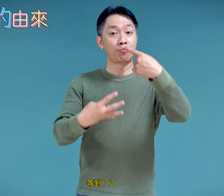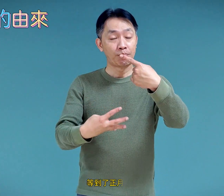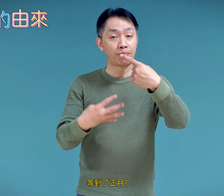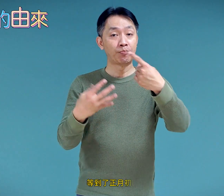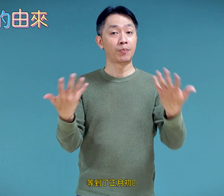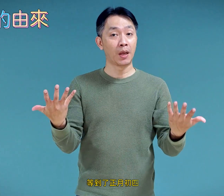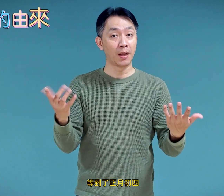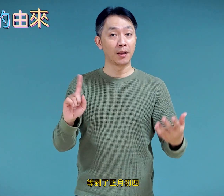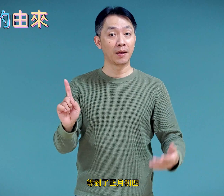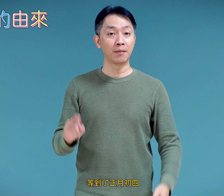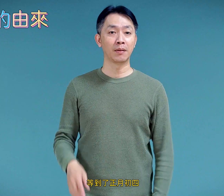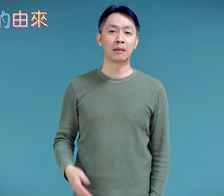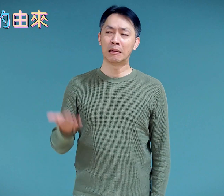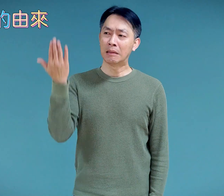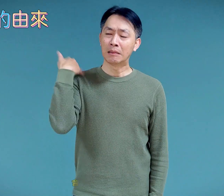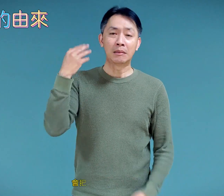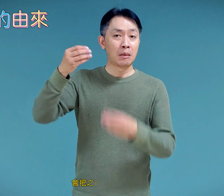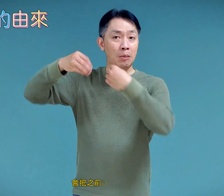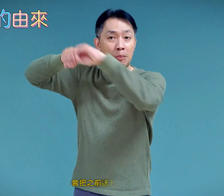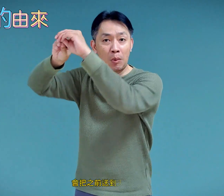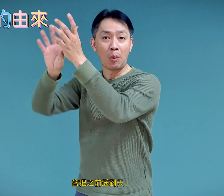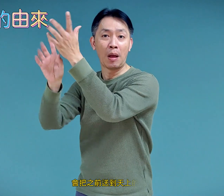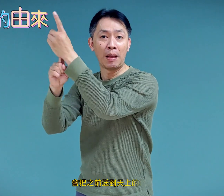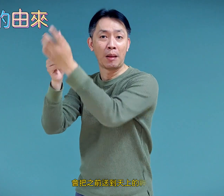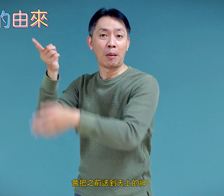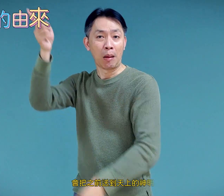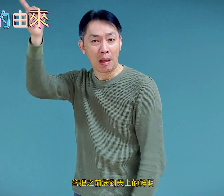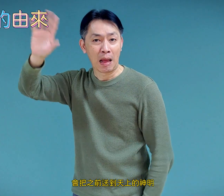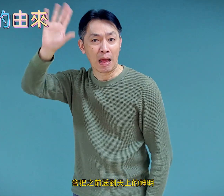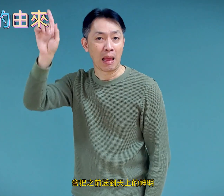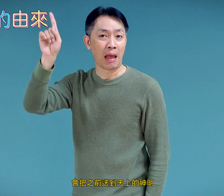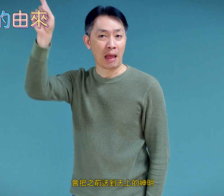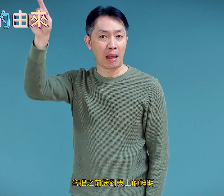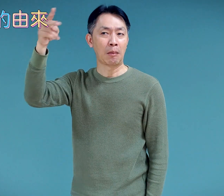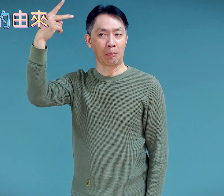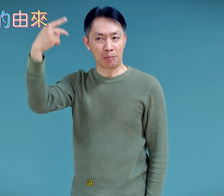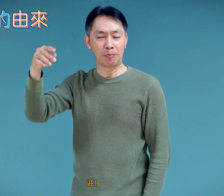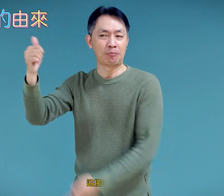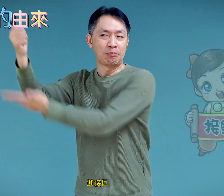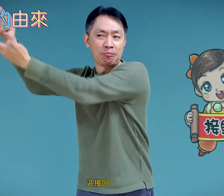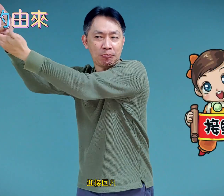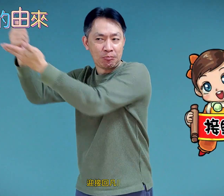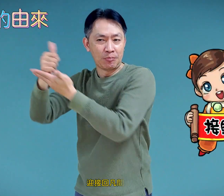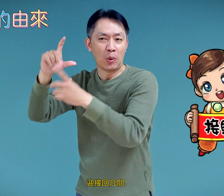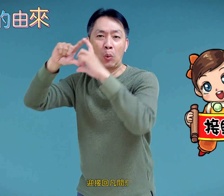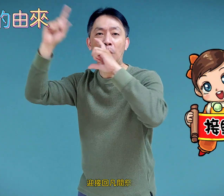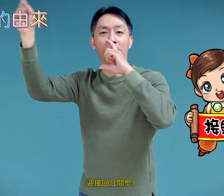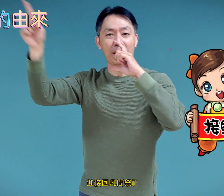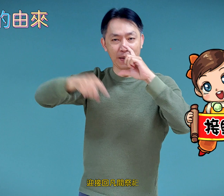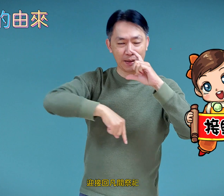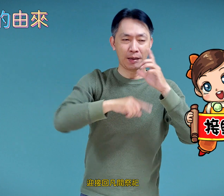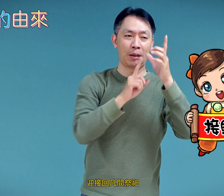了正月初四，会把之前送到天上的神明迎接回凡间祭